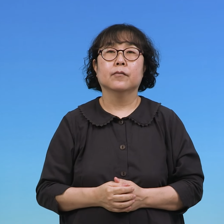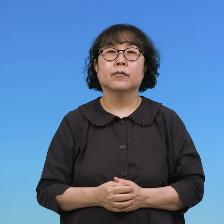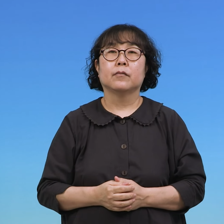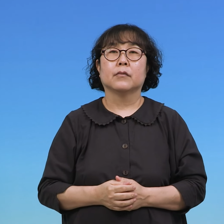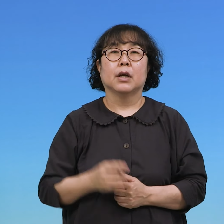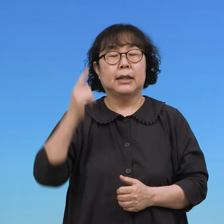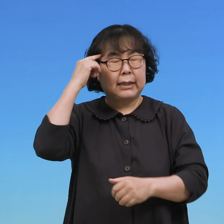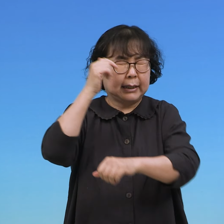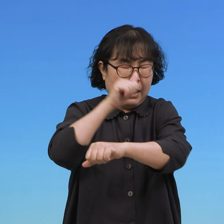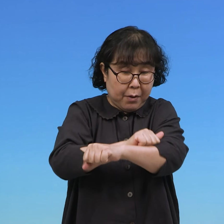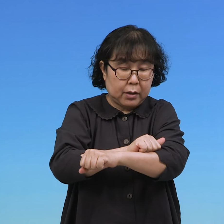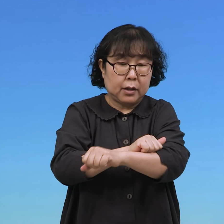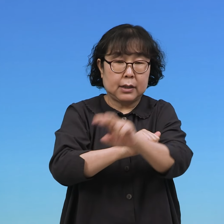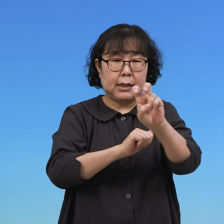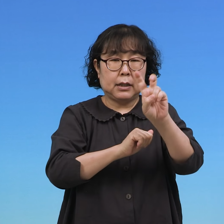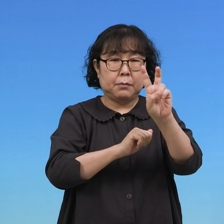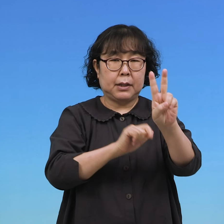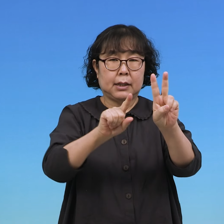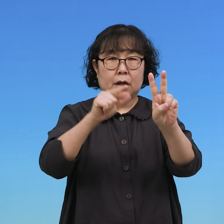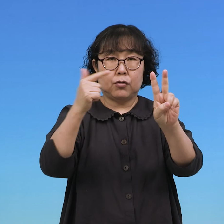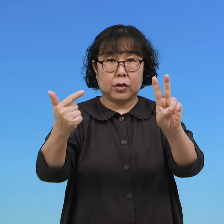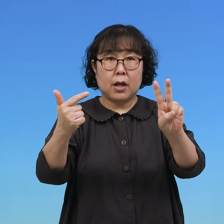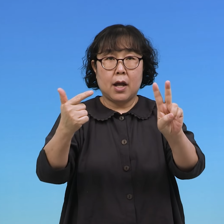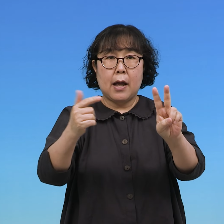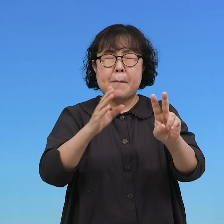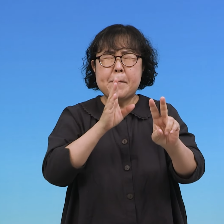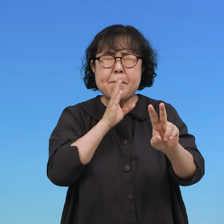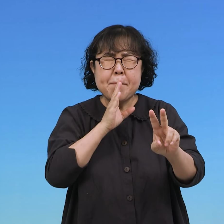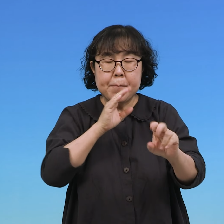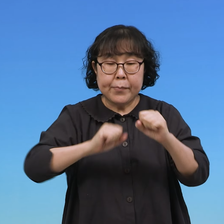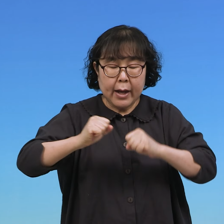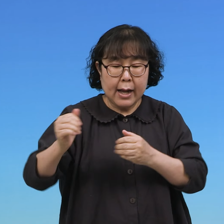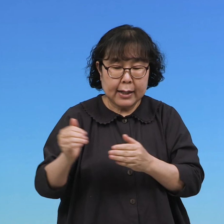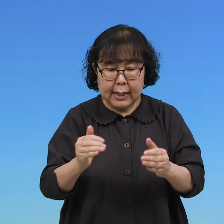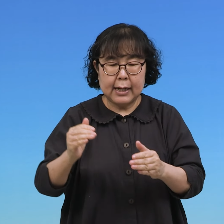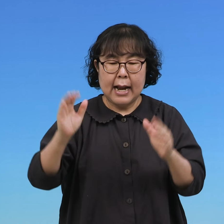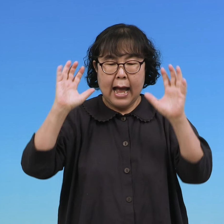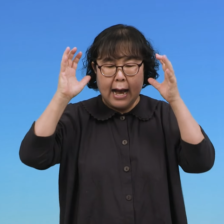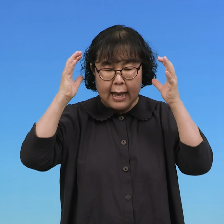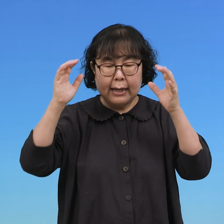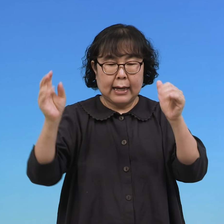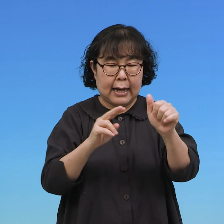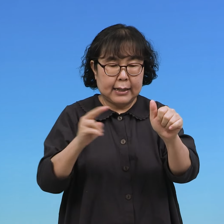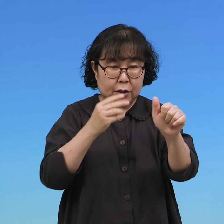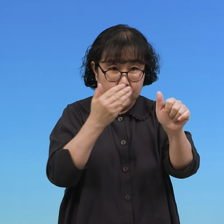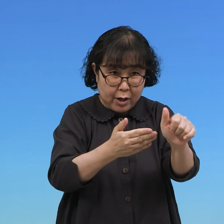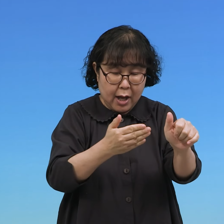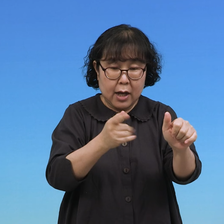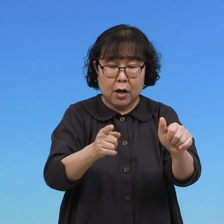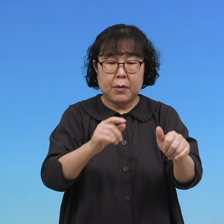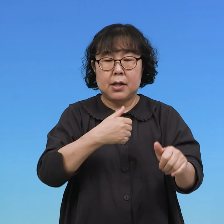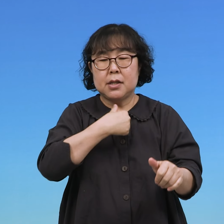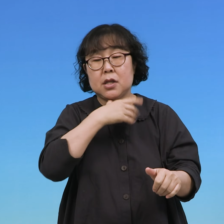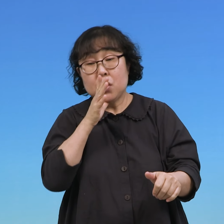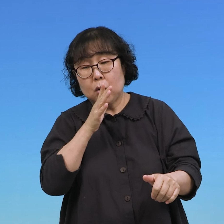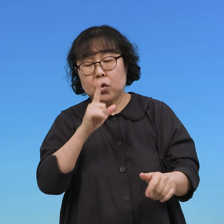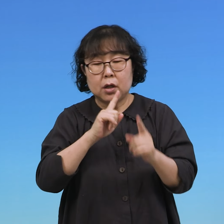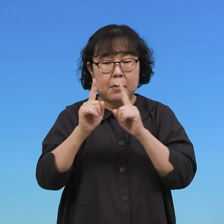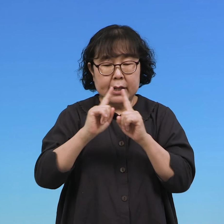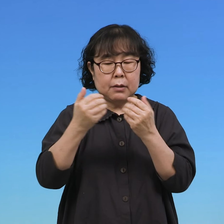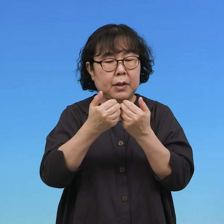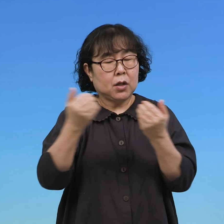잠언 22장 6절, 마땅히 행할 길을 아이에게 가르치라. 그리하면 늙어도 그것을 떠나지